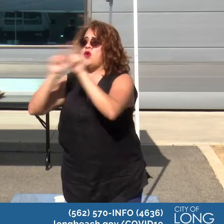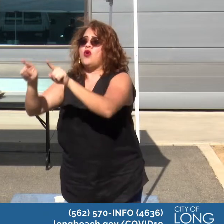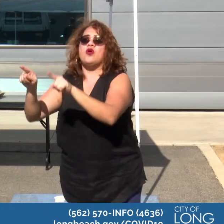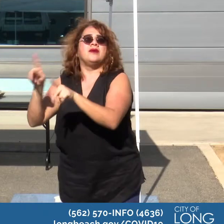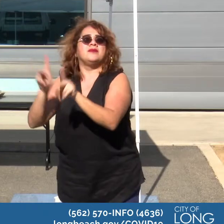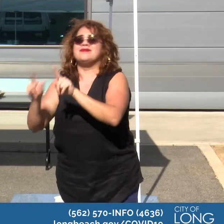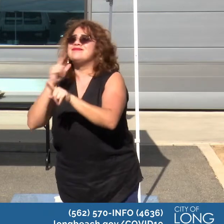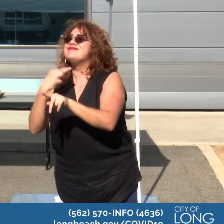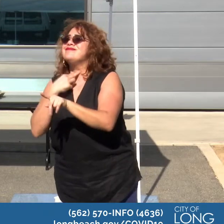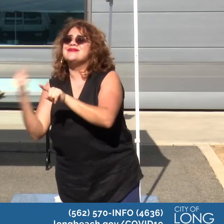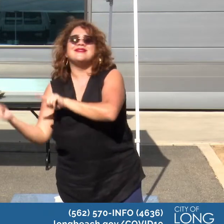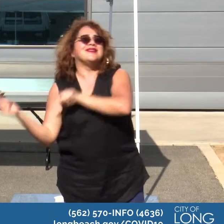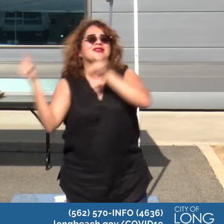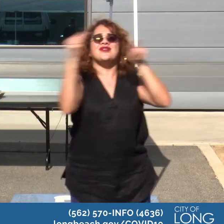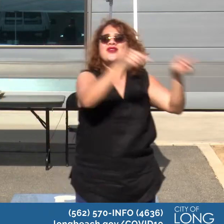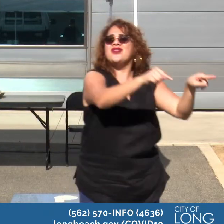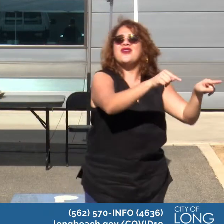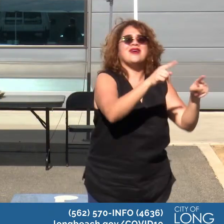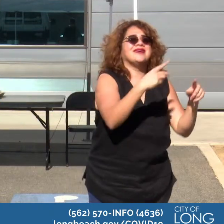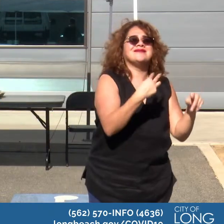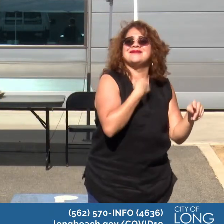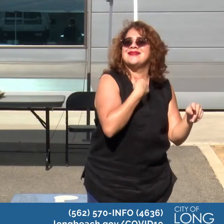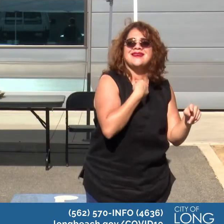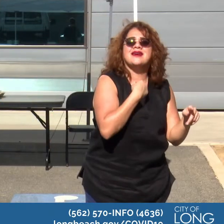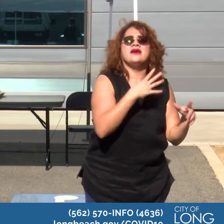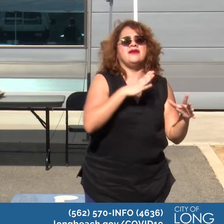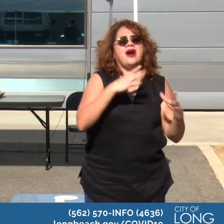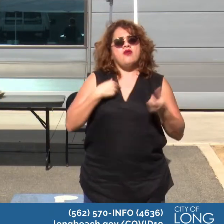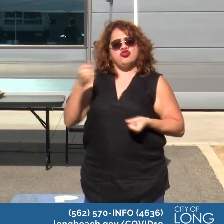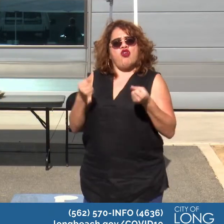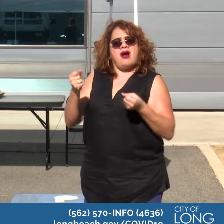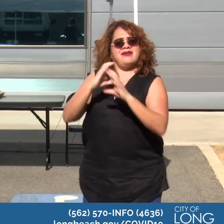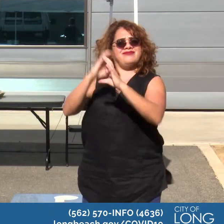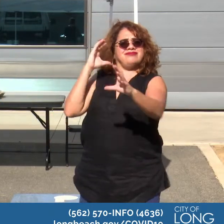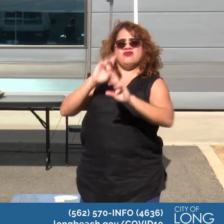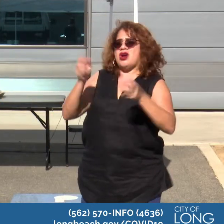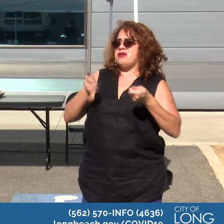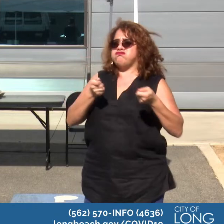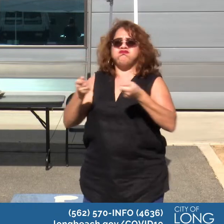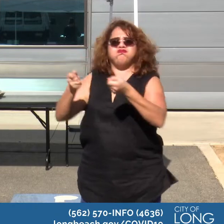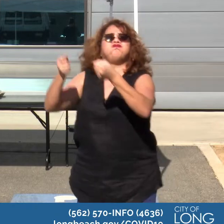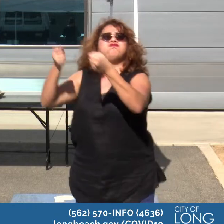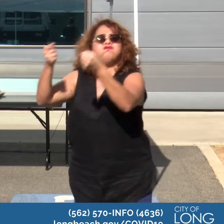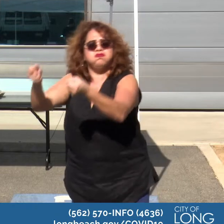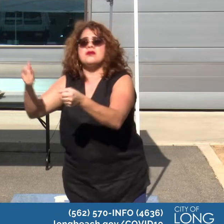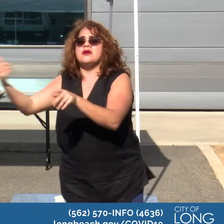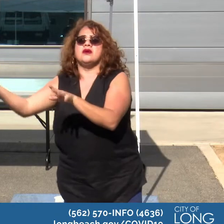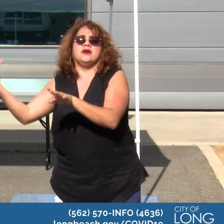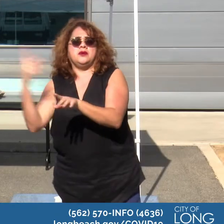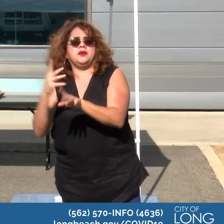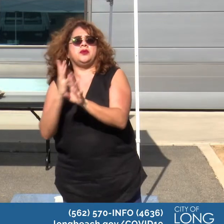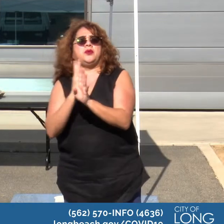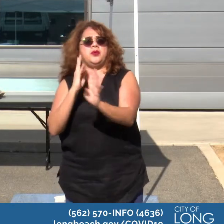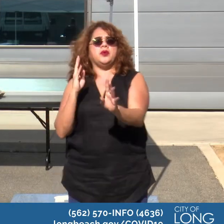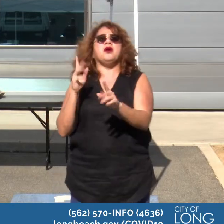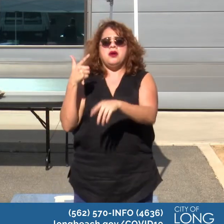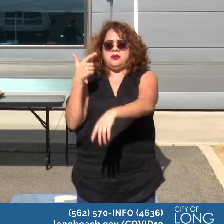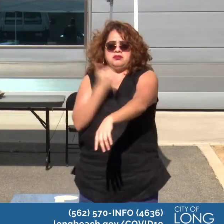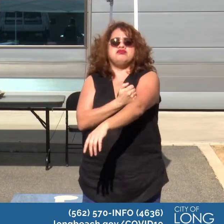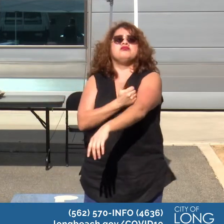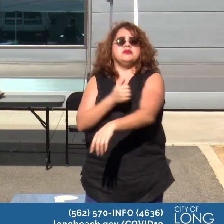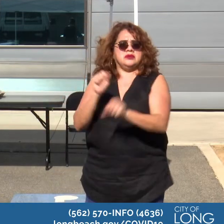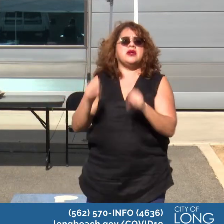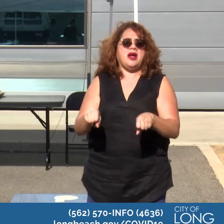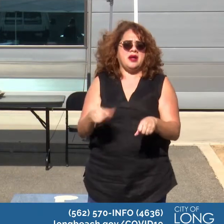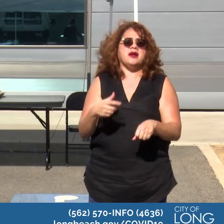creando más acceso y oportunidad. Estamos entusiasmados por alcanzar este nivel en nuestros intentos